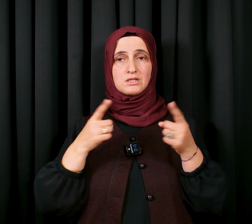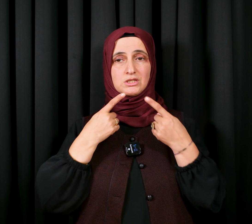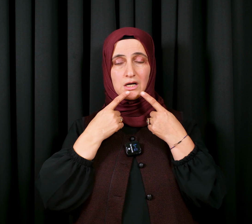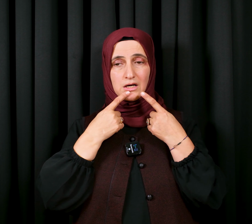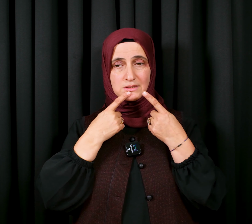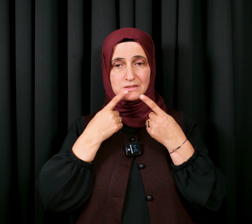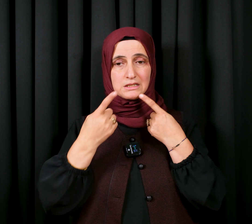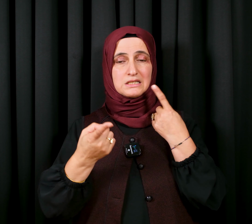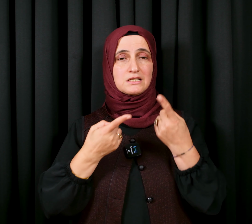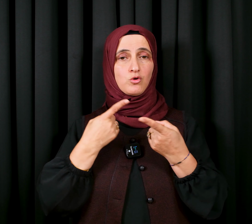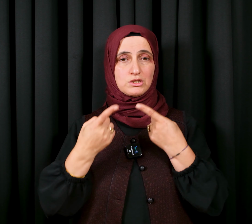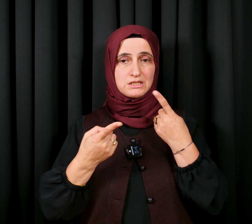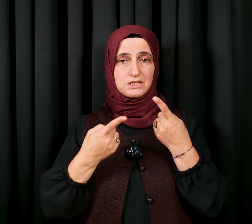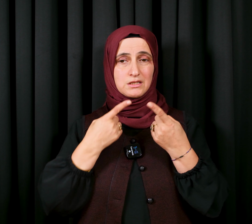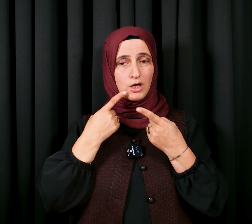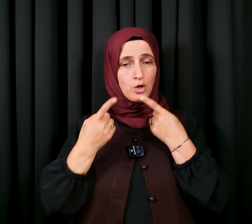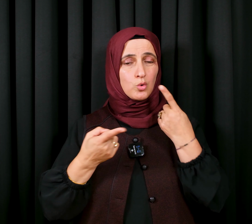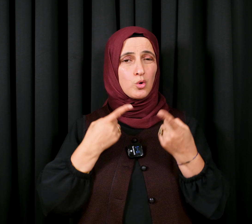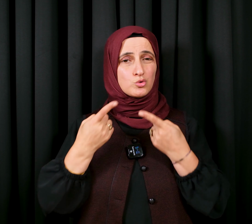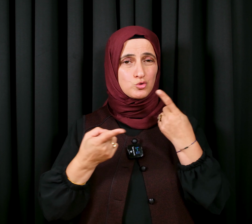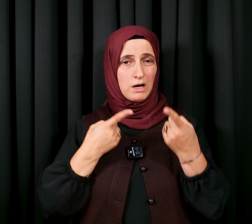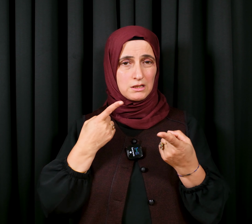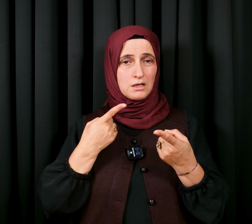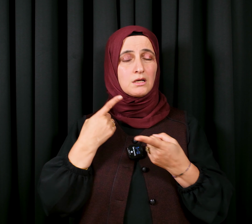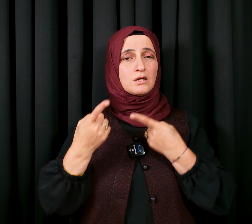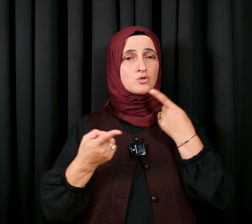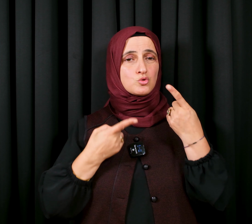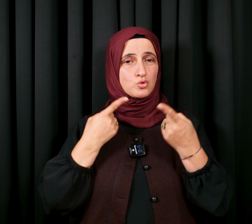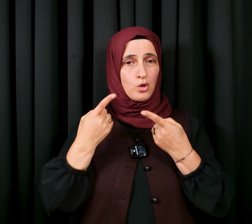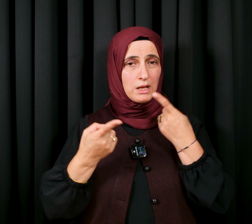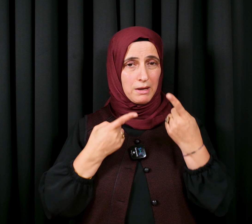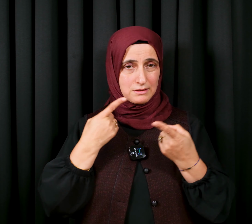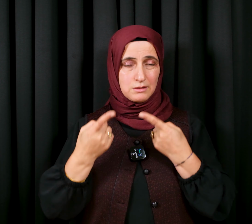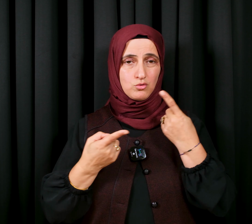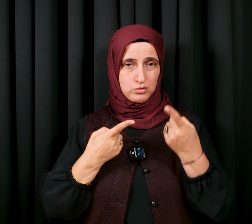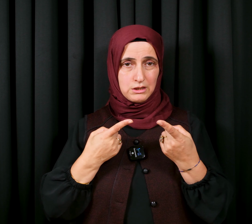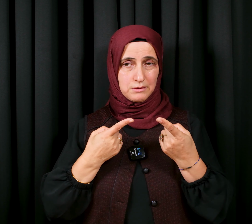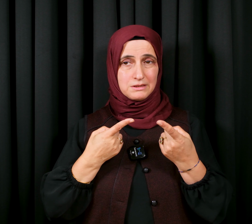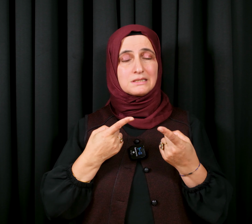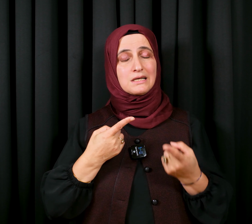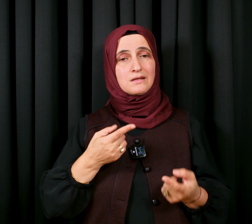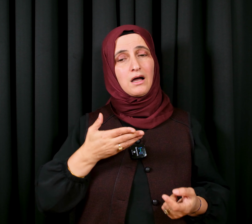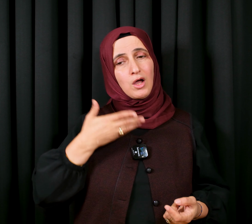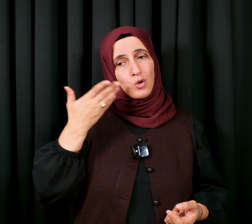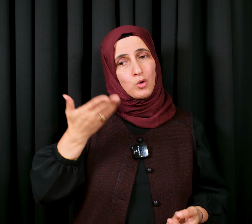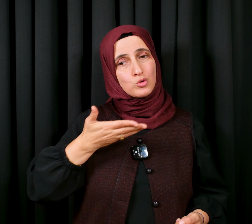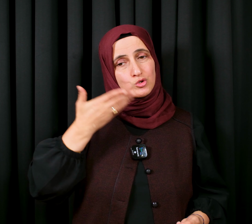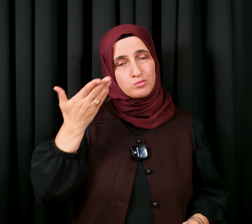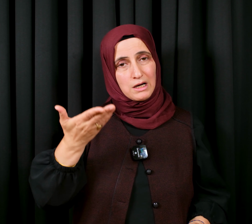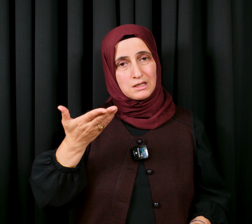açık ağzımızdan ileriyi gösterecek şekilde. Konuşmak, söylemekte de bu kullanılabilir. Ya da konuşmak,